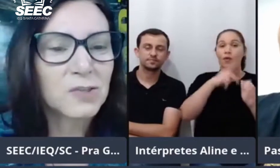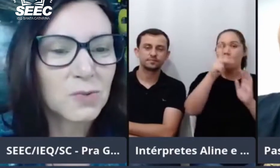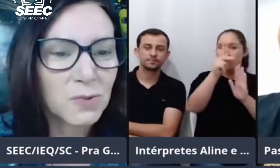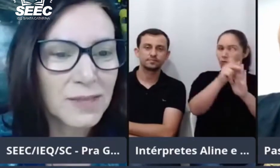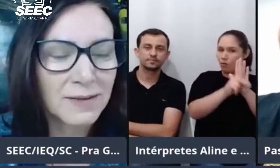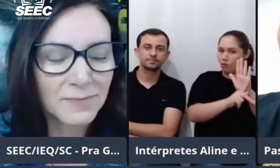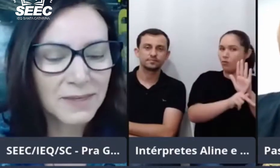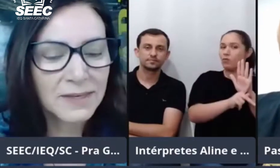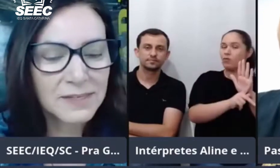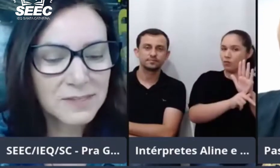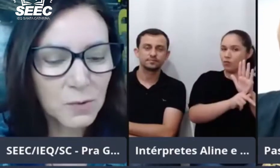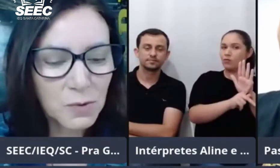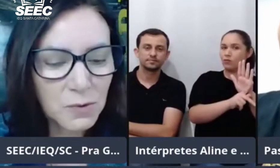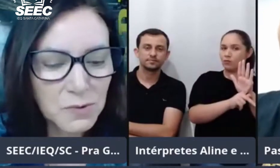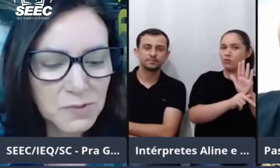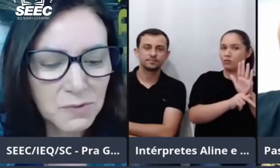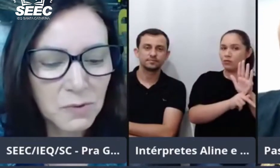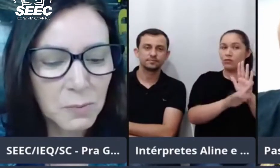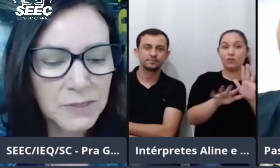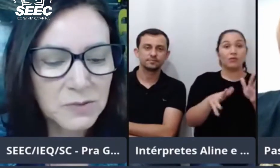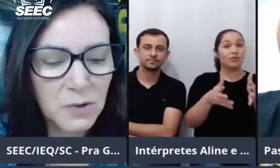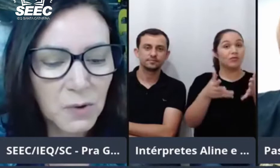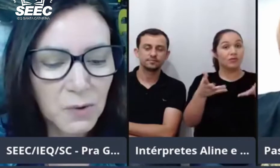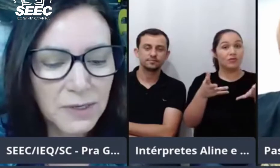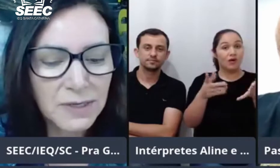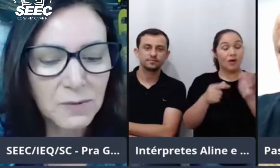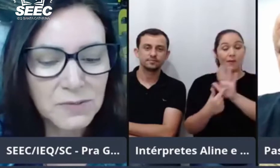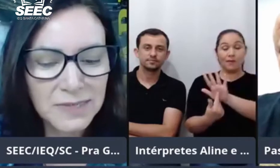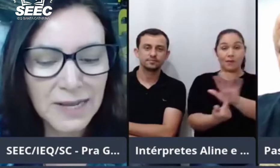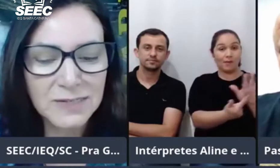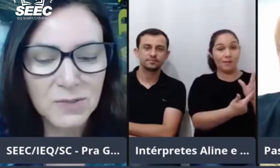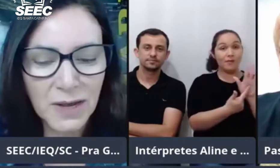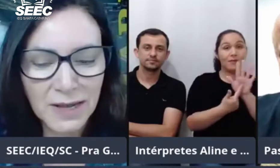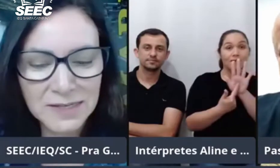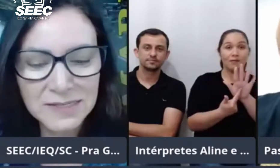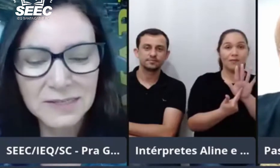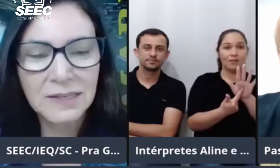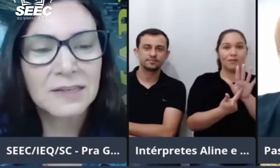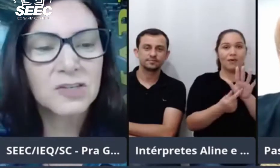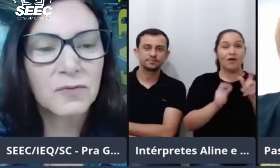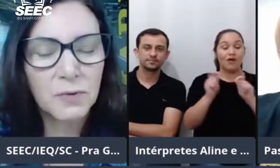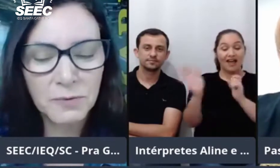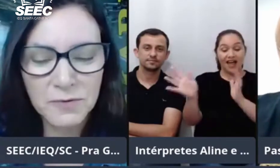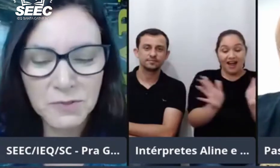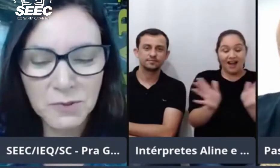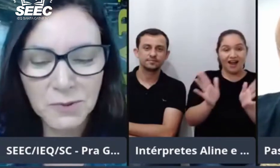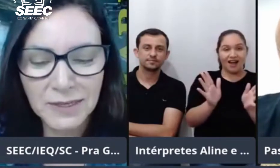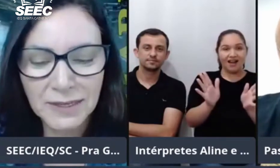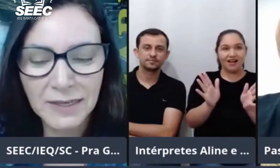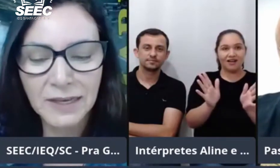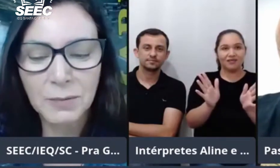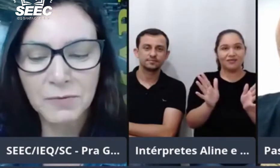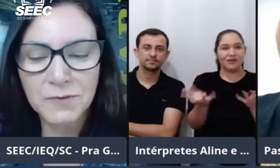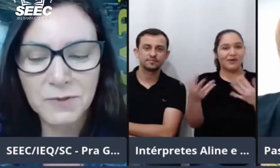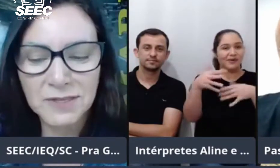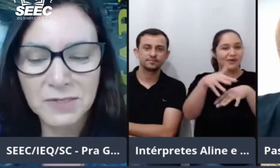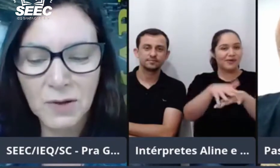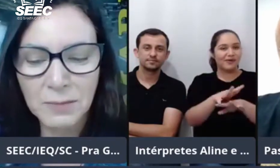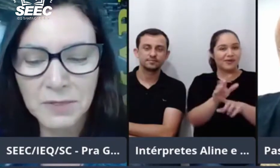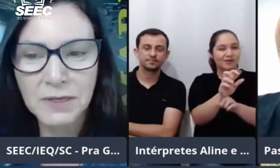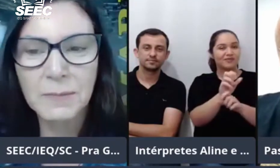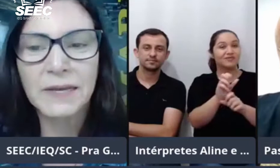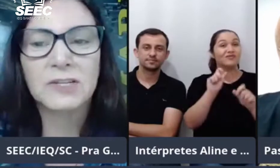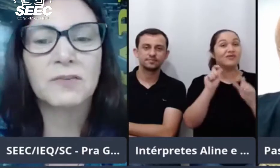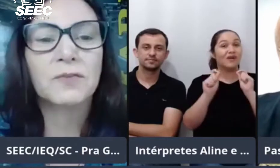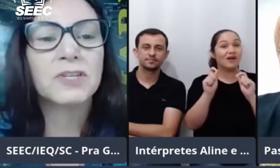comunidade surda, estão conosco o pastor Rony Gonzalez Soares, que já foi professor do ITQ, é professor da